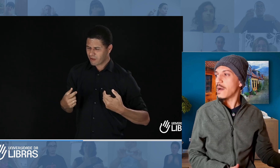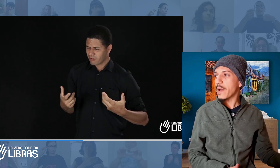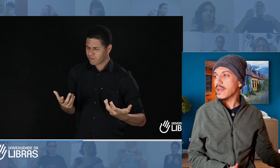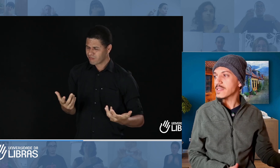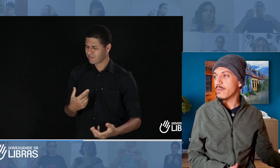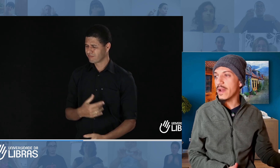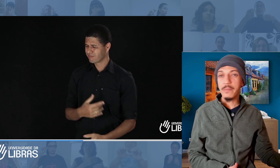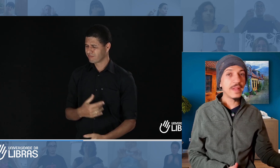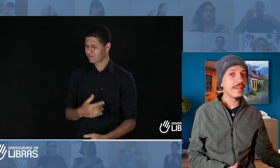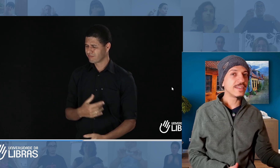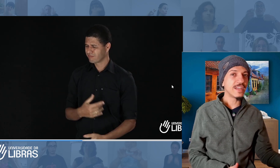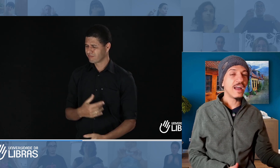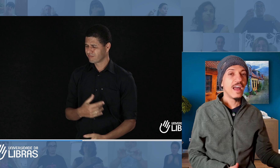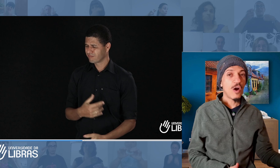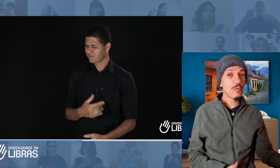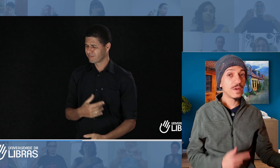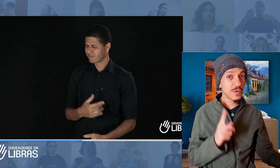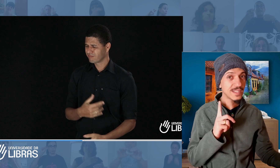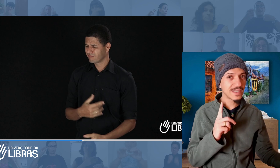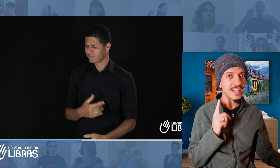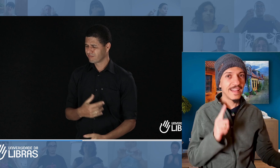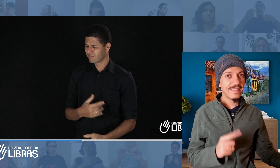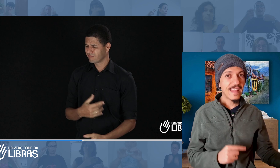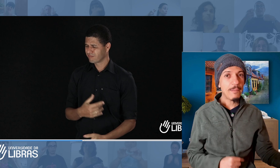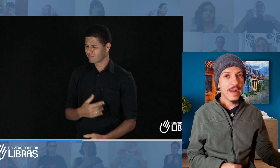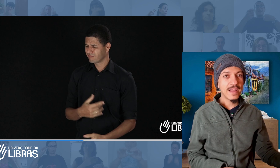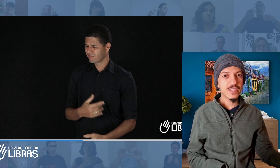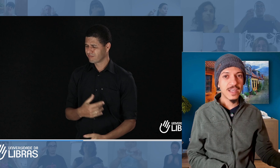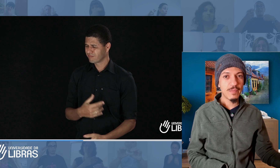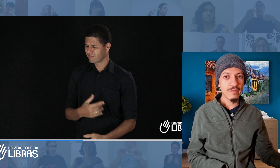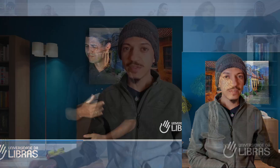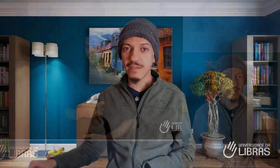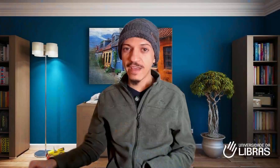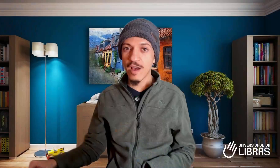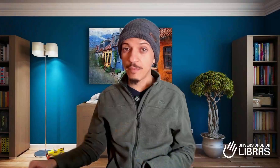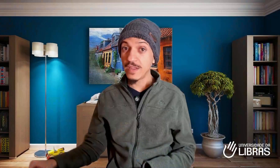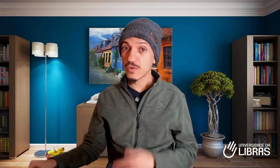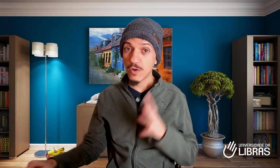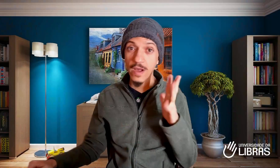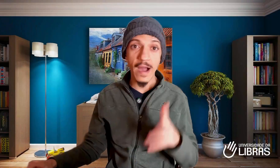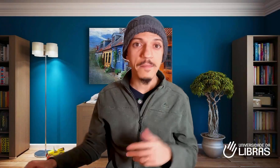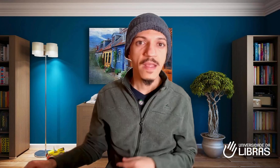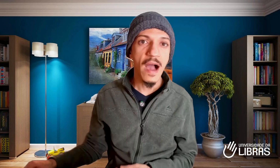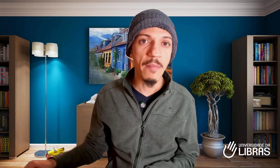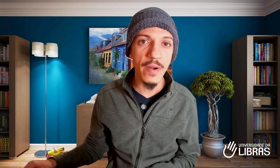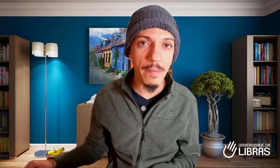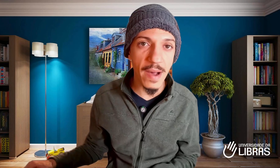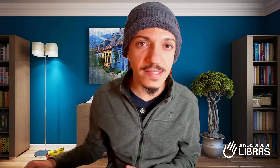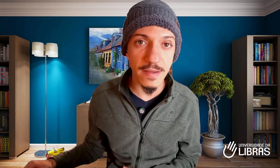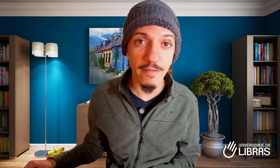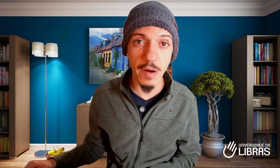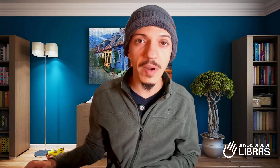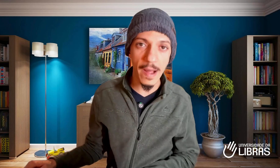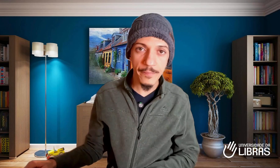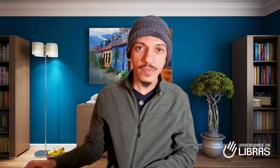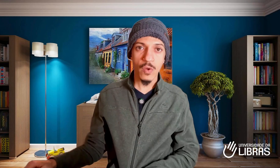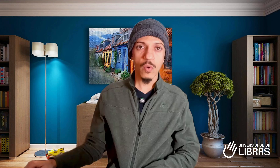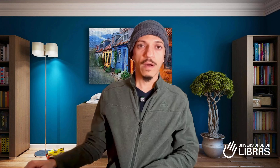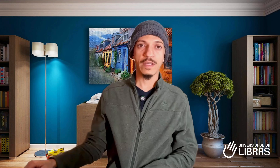prática, bora aprender já algumas coisas na prática aqui para você ver realmente colocar a mão na massa? Vamos lá. A gente vai